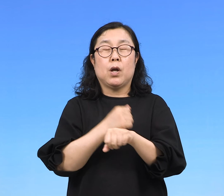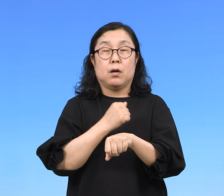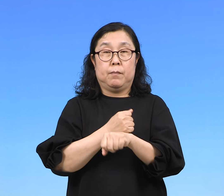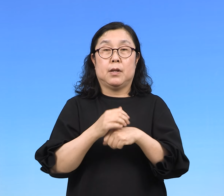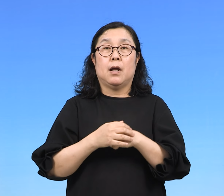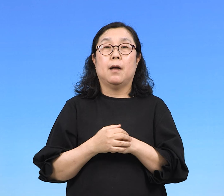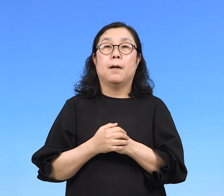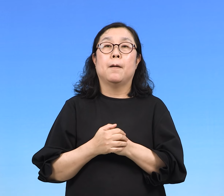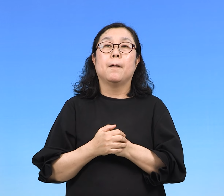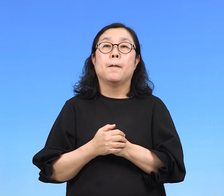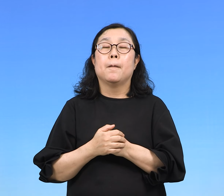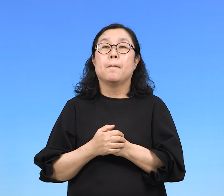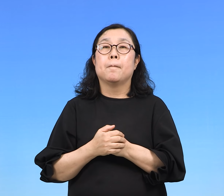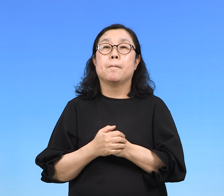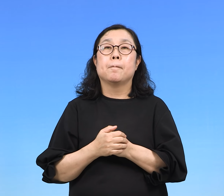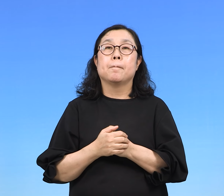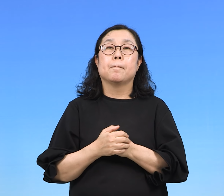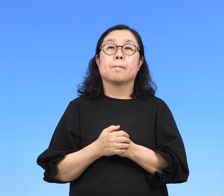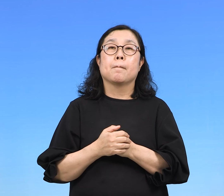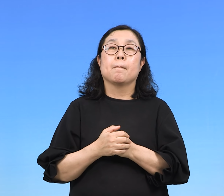자꾸 하는 부서는 저한테 고발해 주세요.